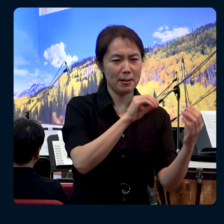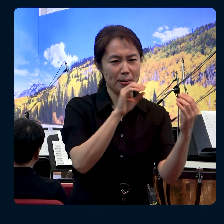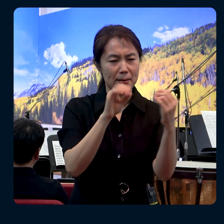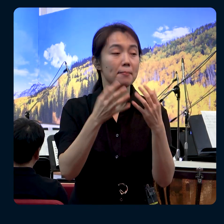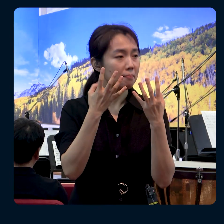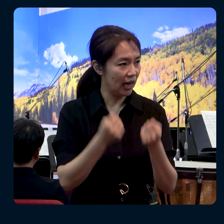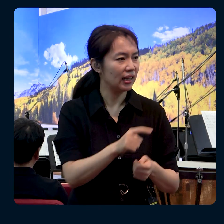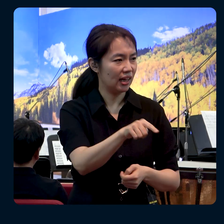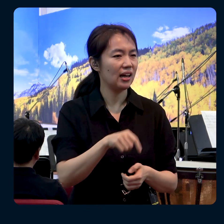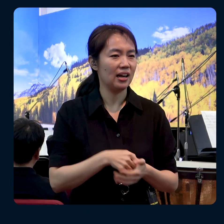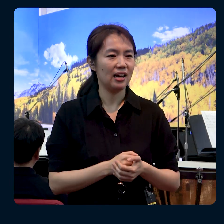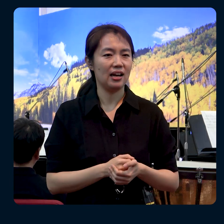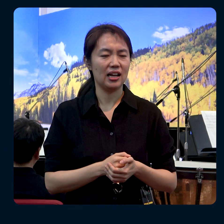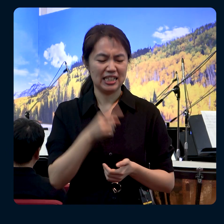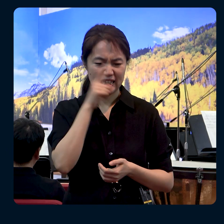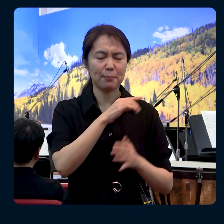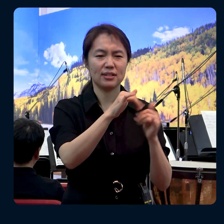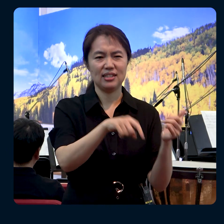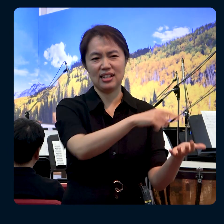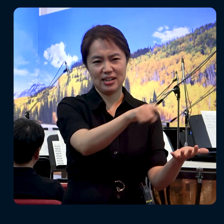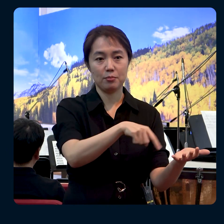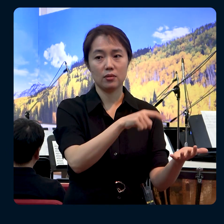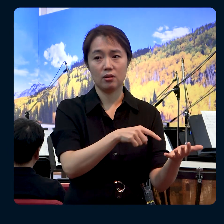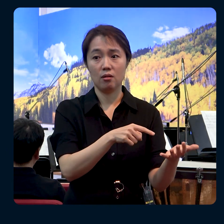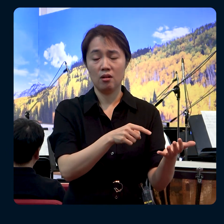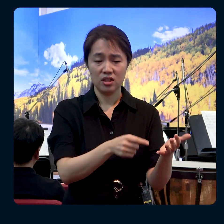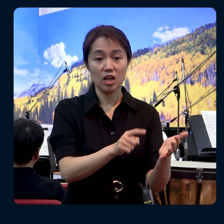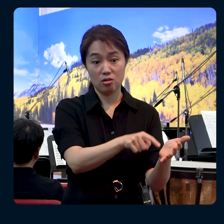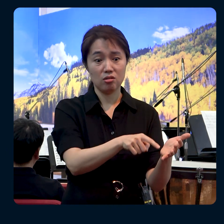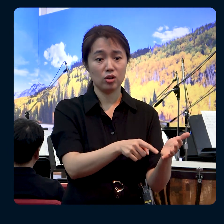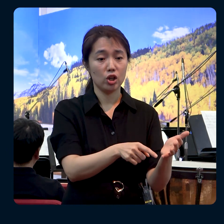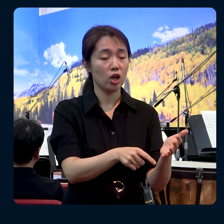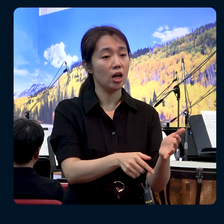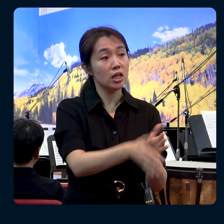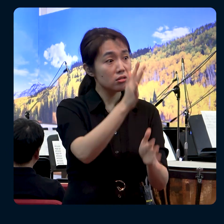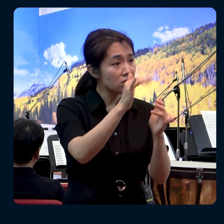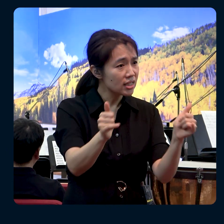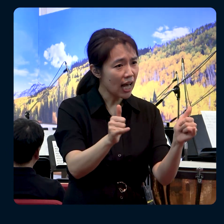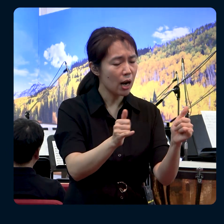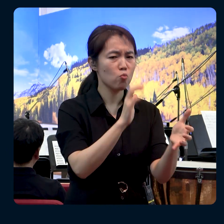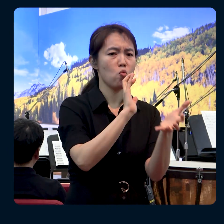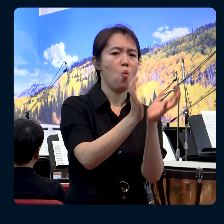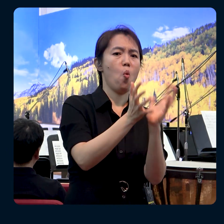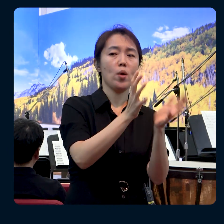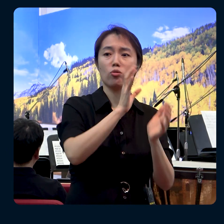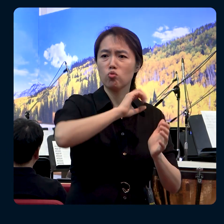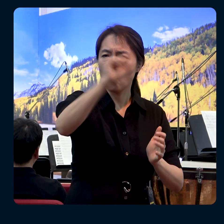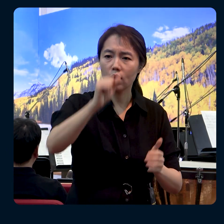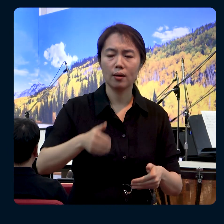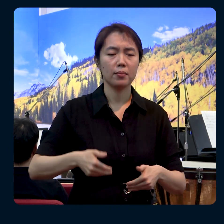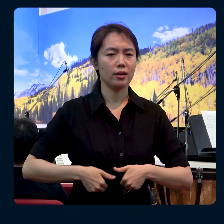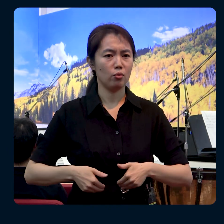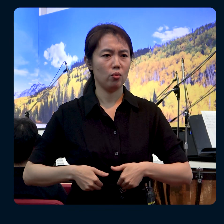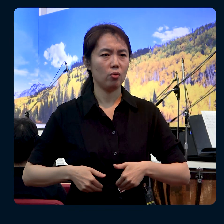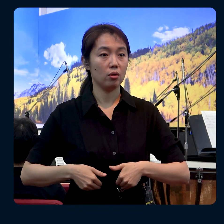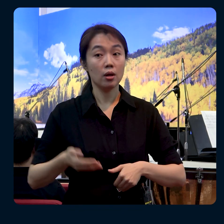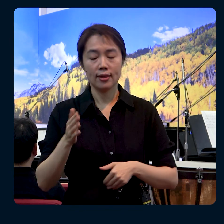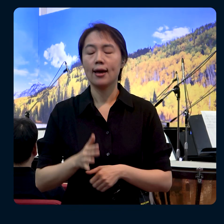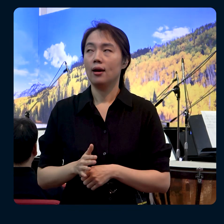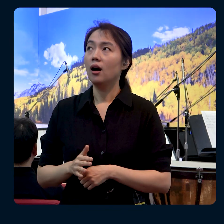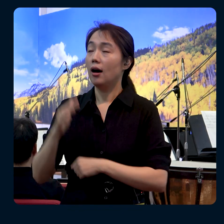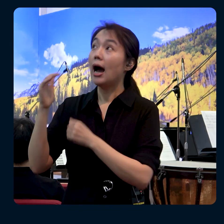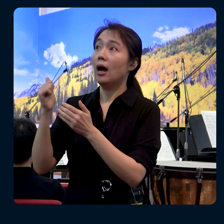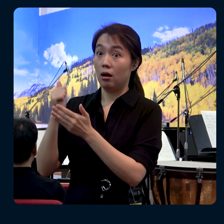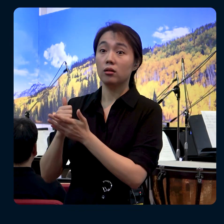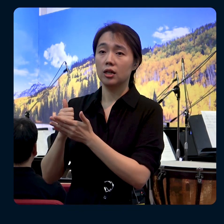아주 고약한 사람들이에요. 그 주민공청회를 통과해야 되는 일이 아주 힘든 거예요. 하지만 하나님 주신